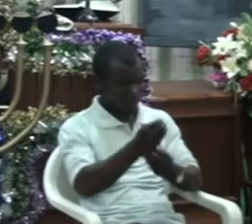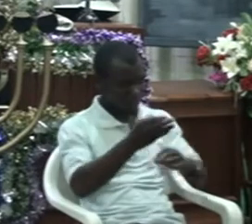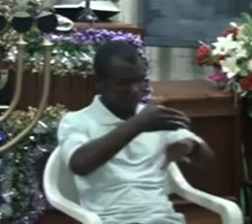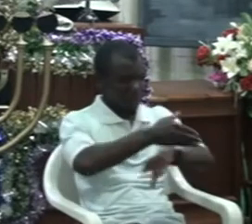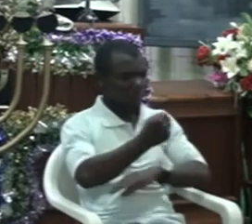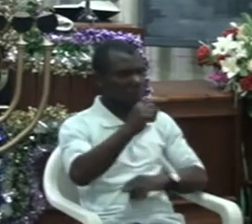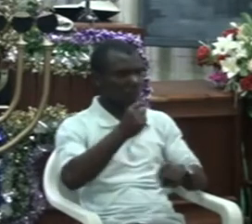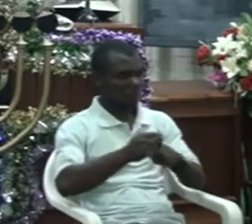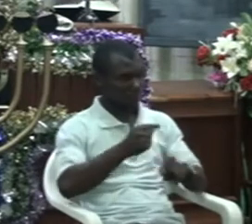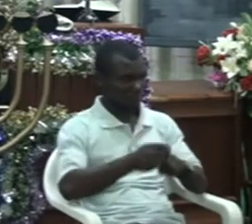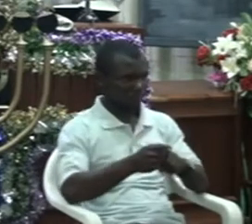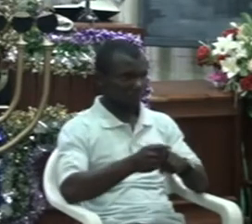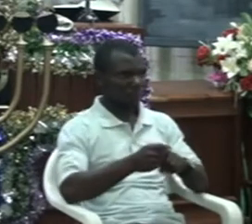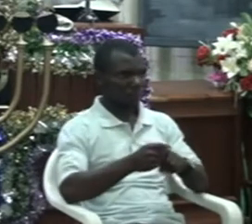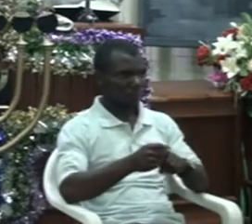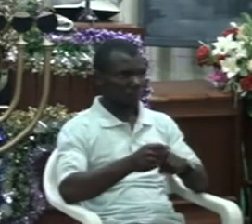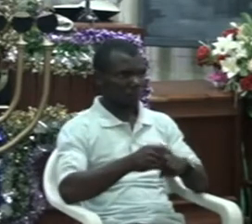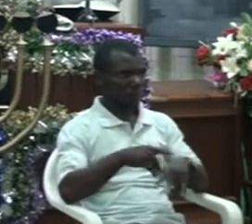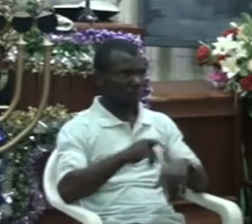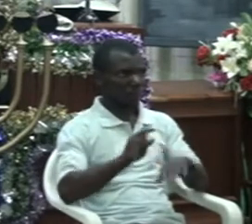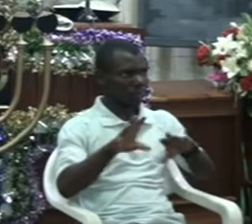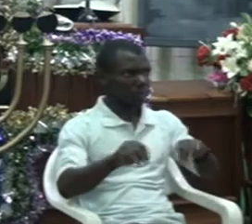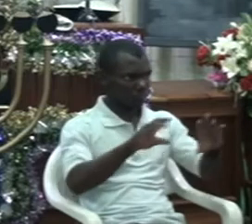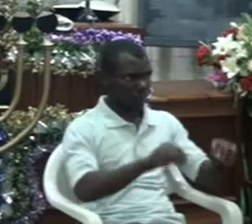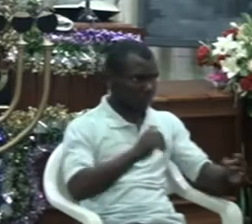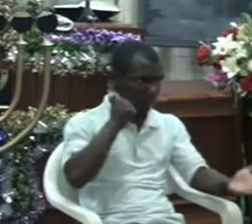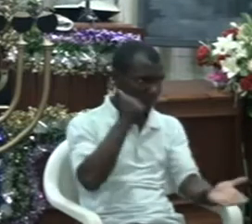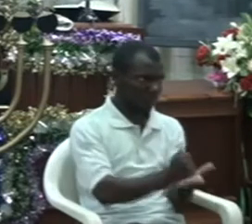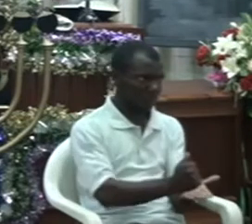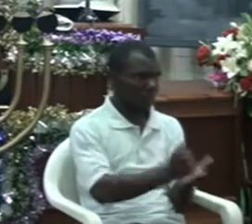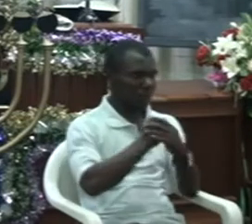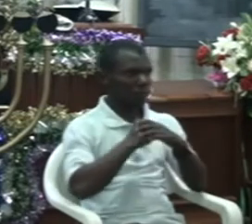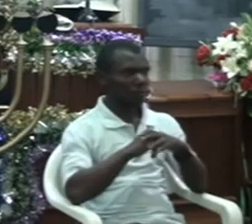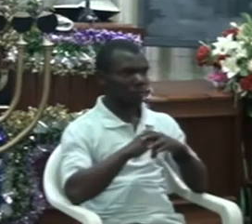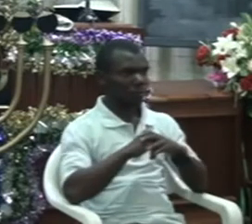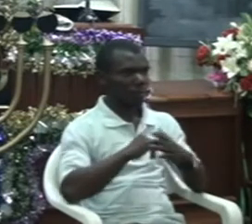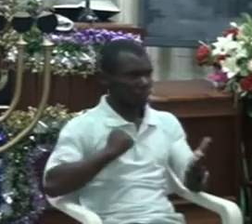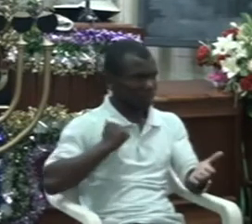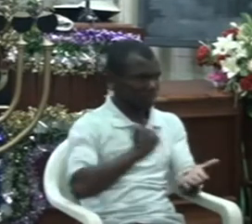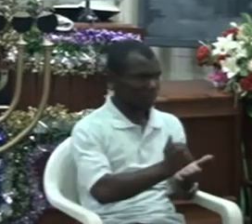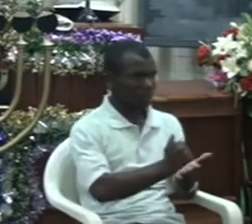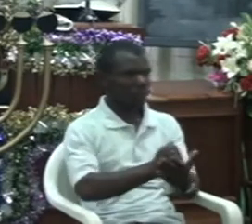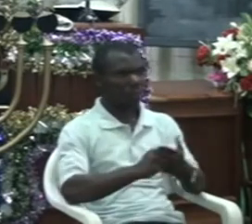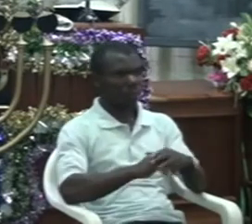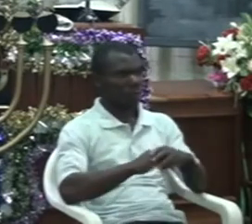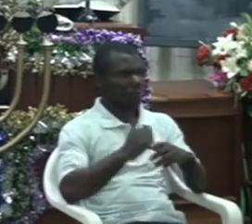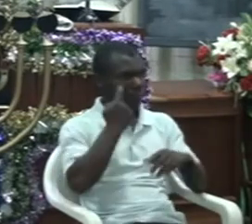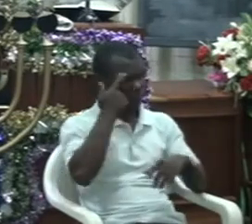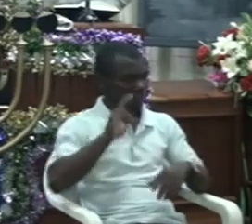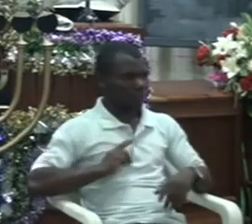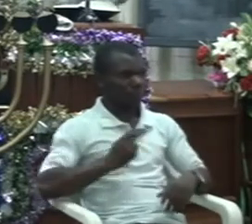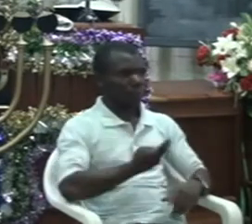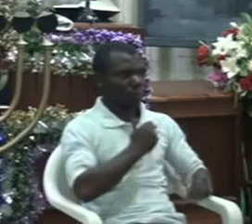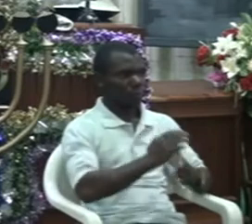étions. À travers sa parole. Dieu anaweka so. C'est alors qu'il nous scelle. Dieu a imani yetu. À cause de notre